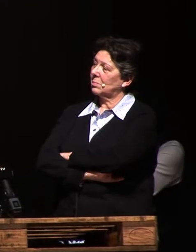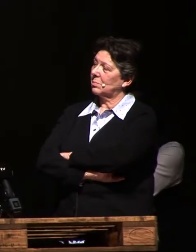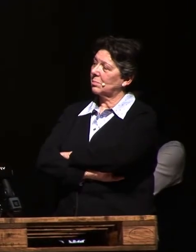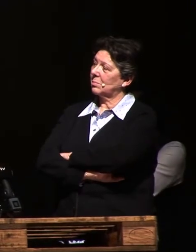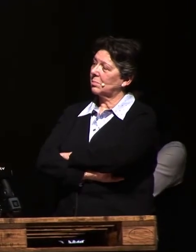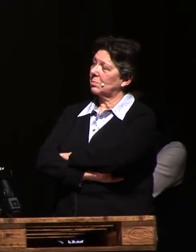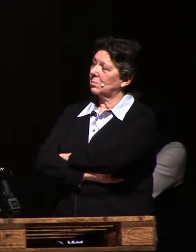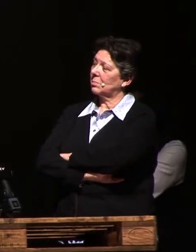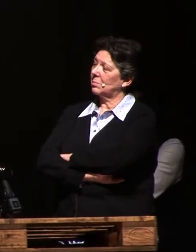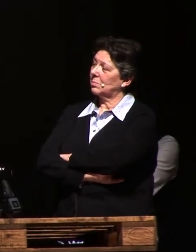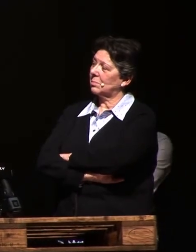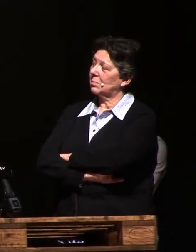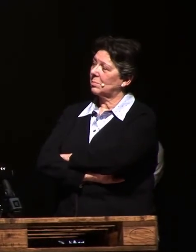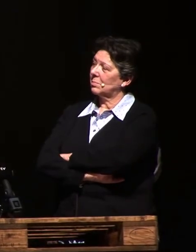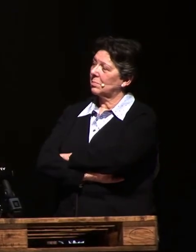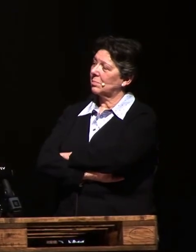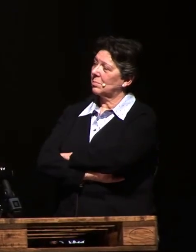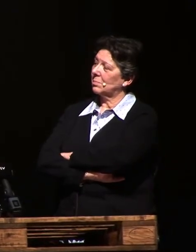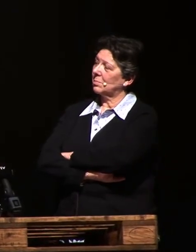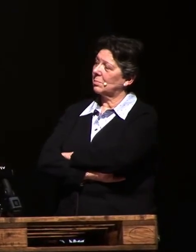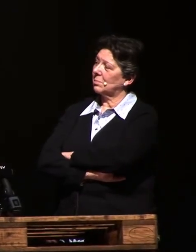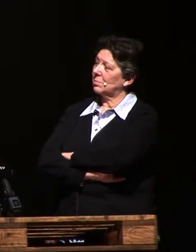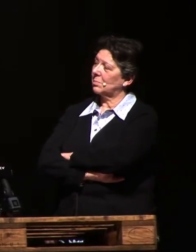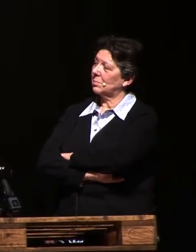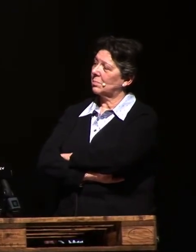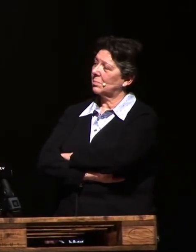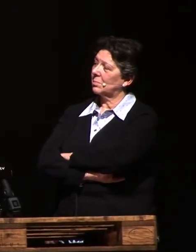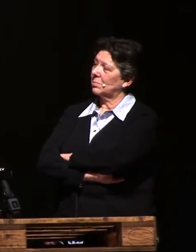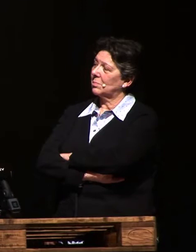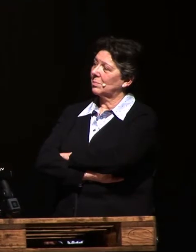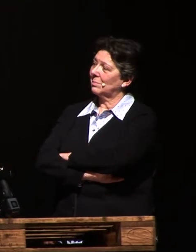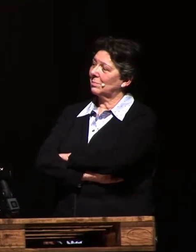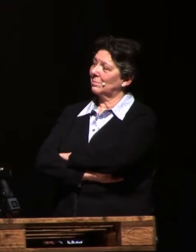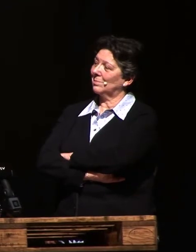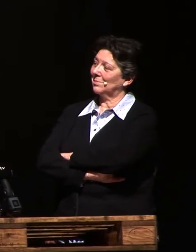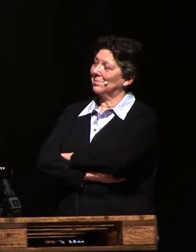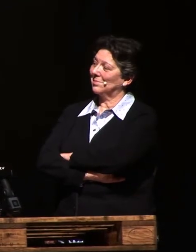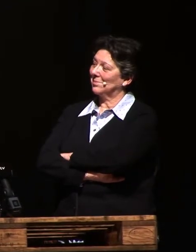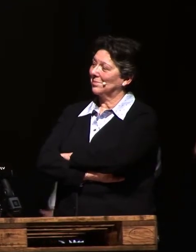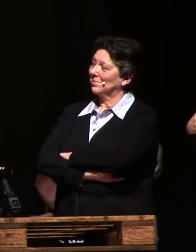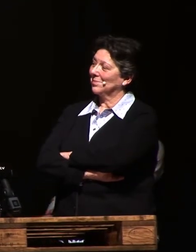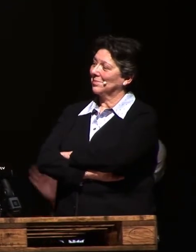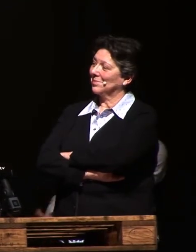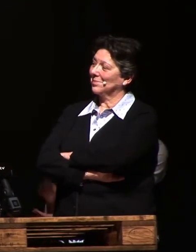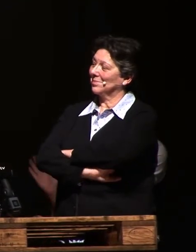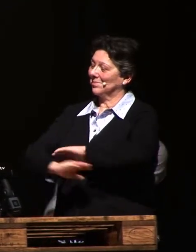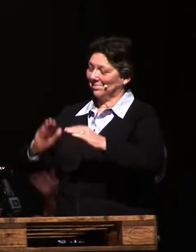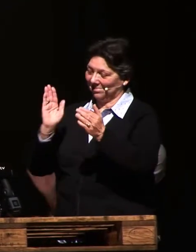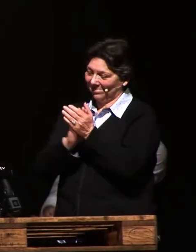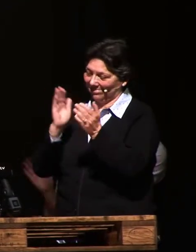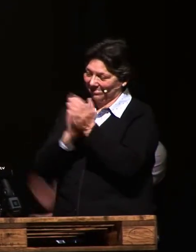any al Parlament de Catalunya. Això no és una llista única, això és un llistat de retallades.